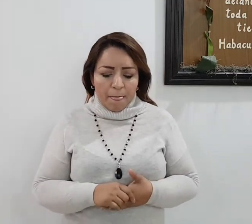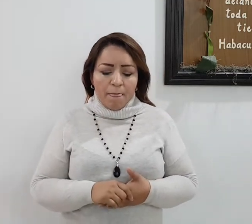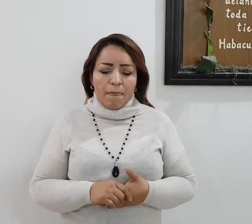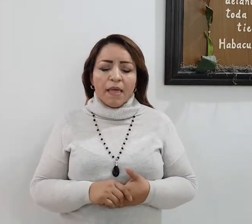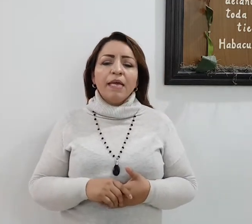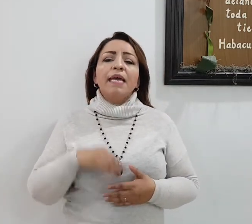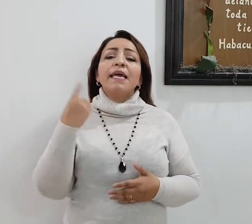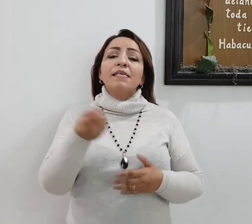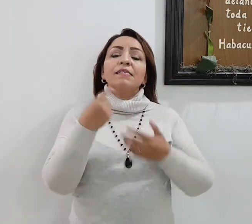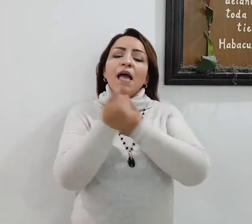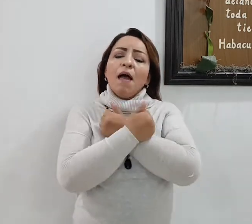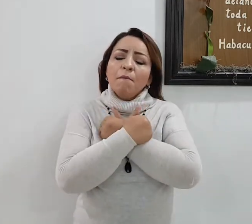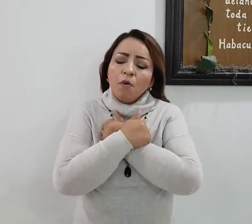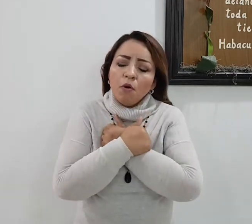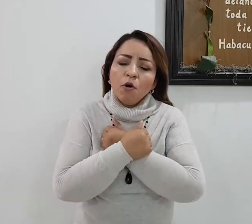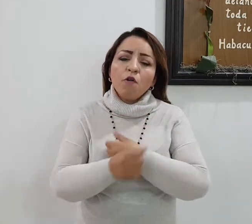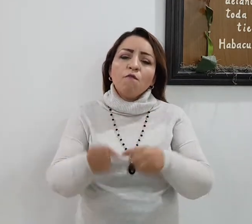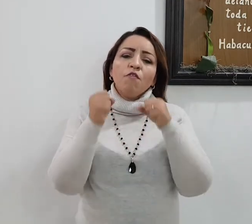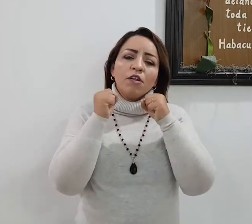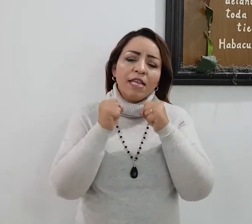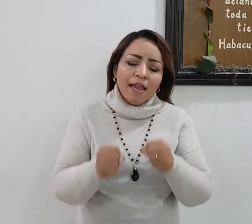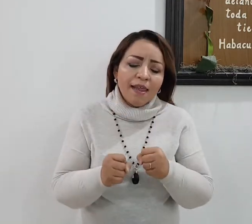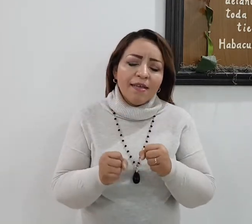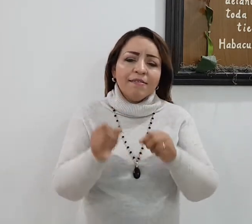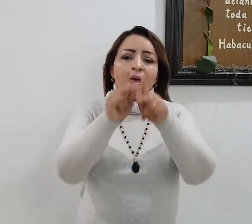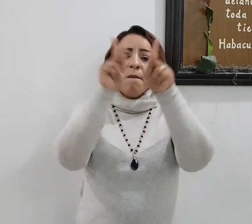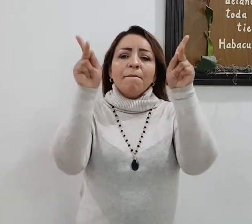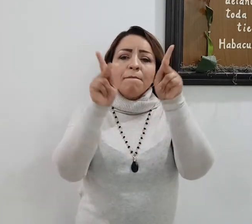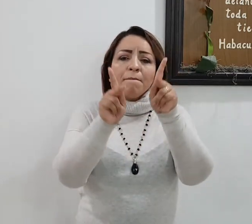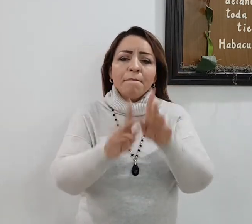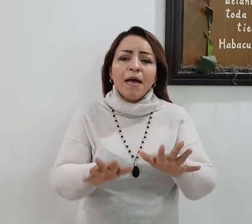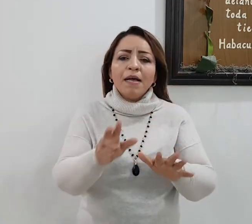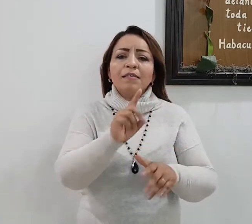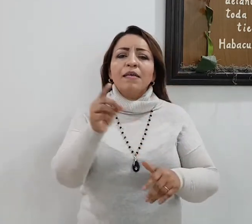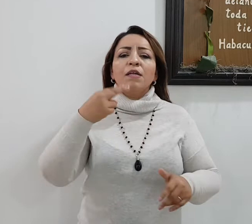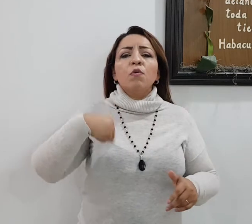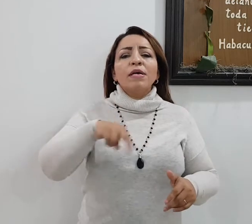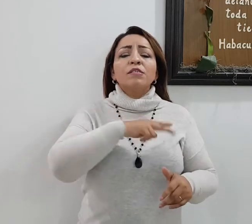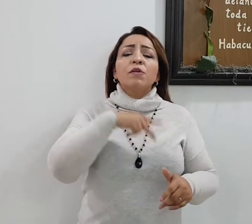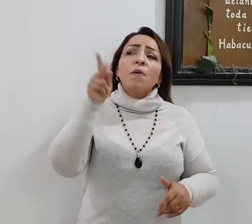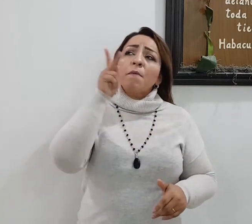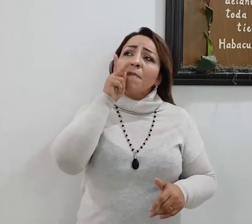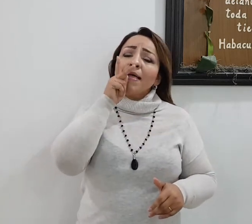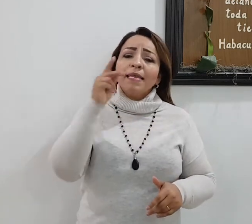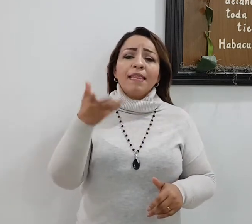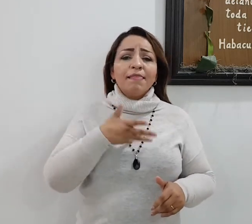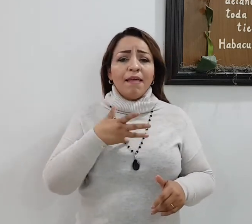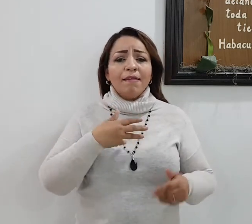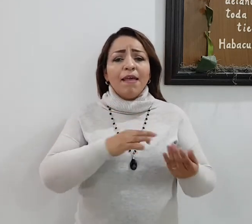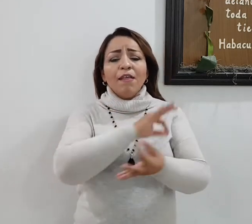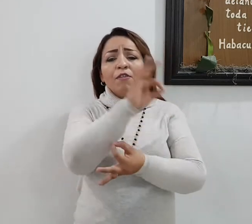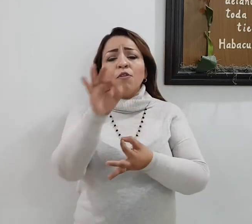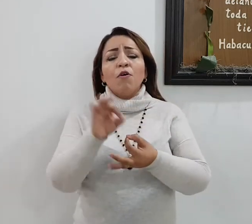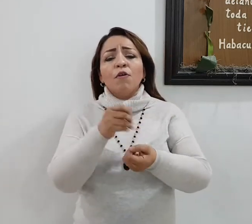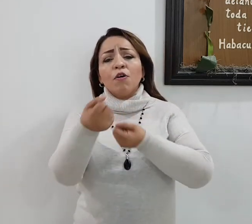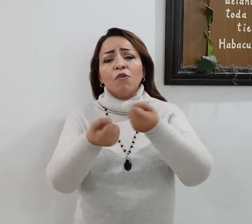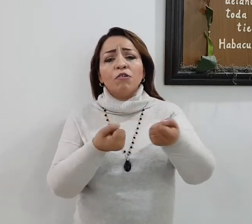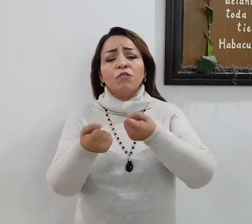fortaleza y paz de nuestro Padre, que tiene el control de todas las cosas, que es omnipotente, que